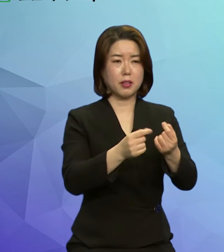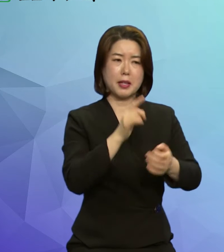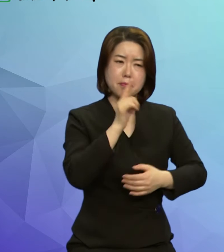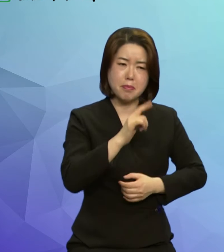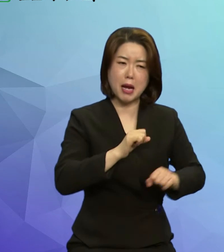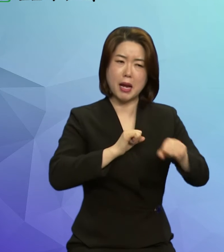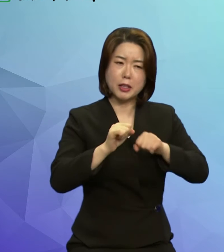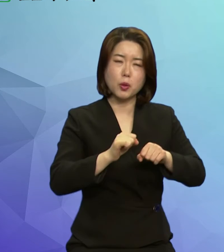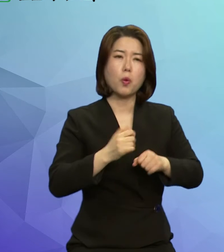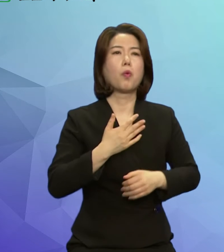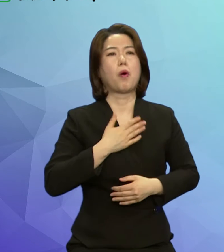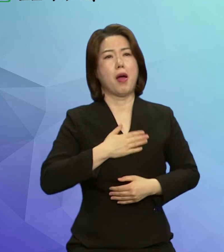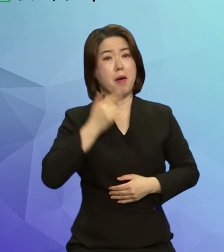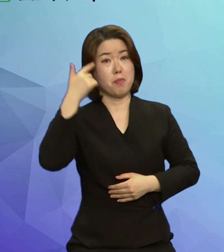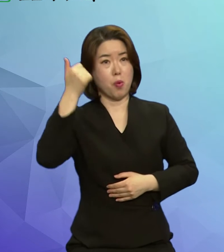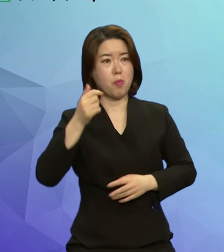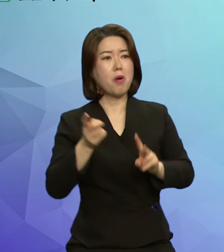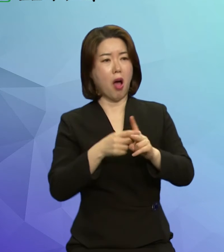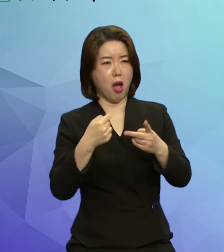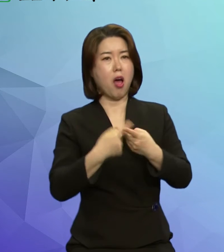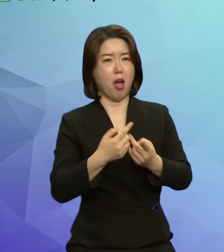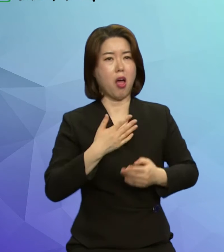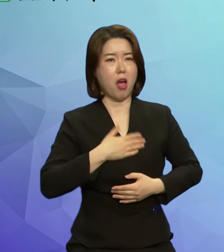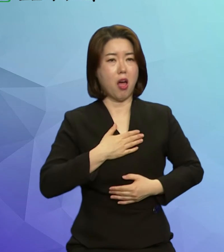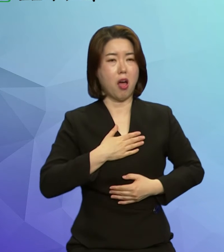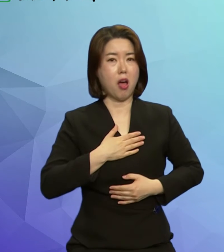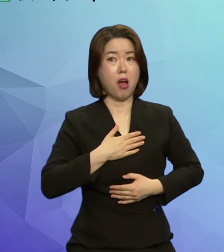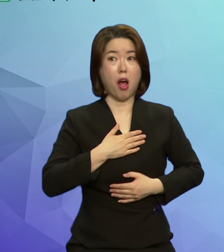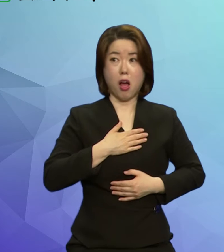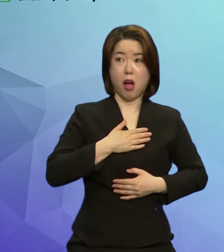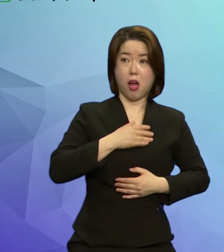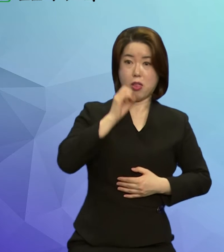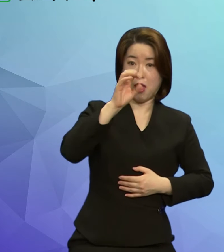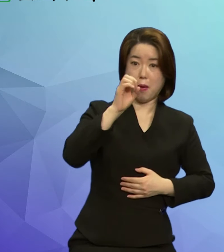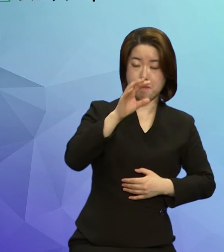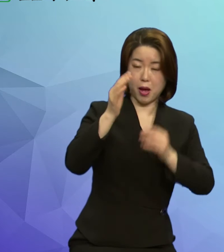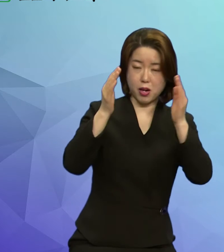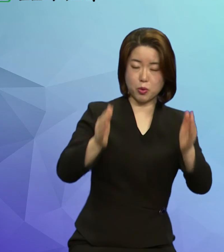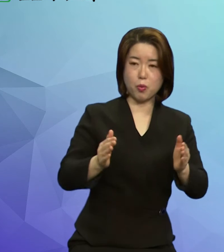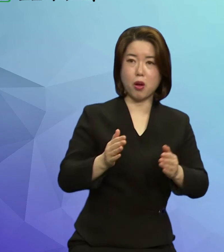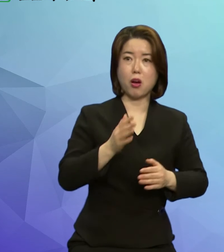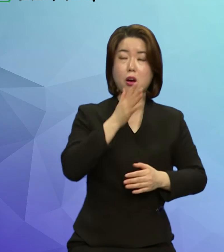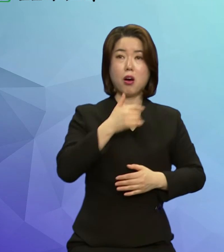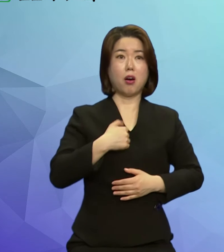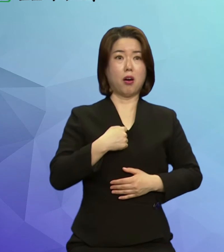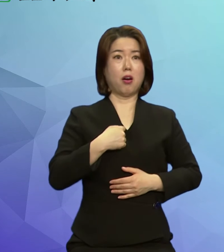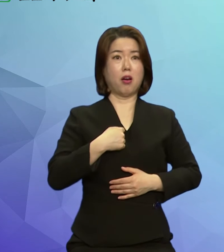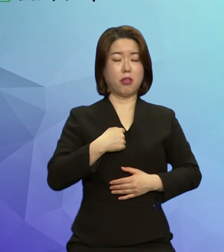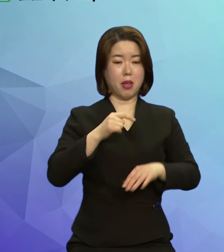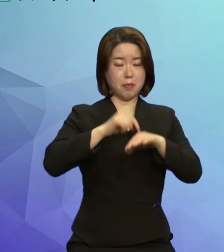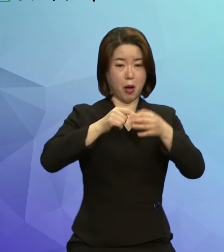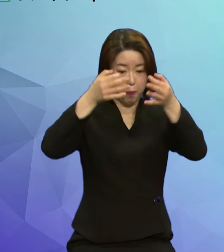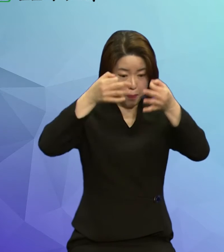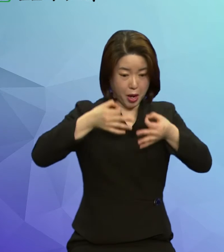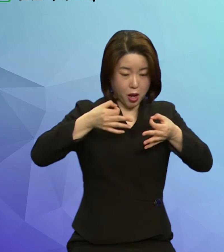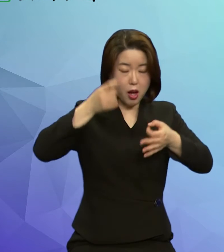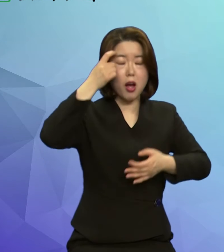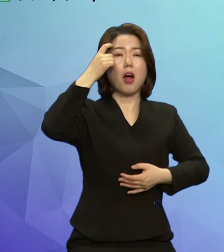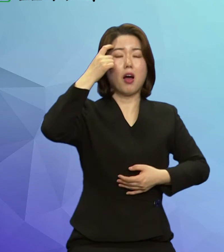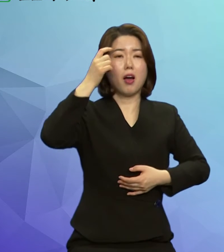말하고 행동했는지를 목사님도 알게 되고, 장로님도 자신이 이야기하면서 자기 마음을 비로소 깨닫게